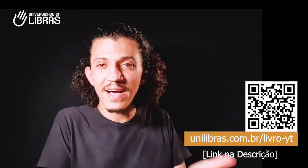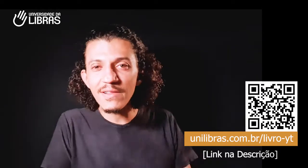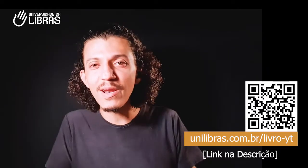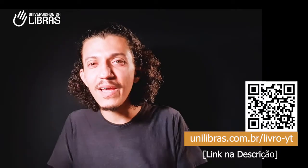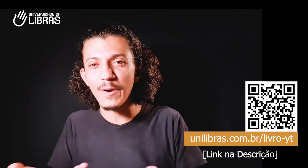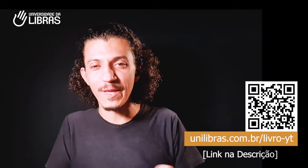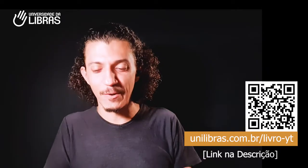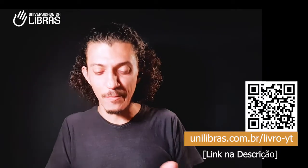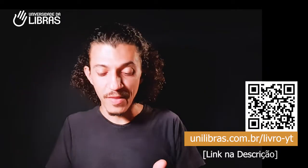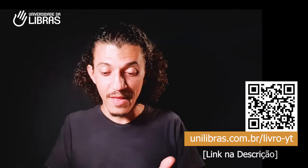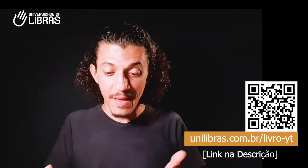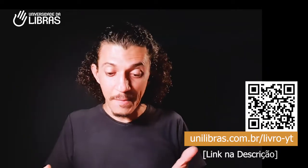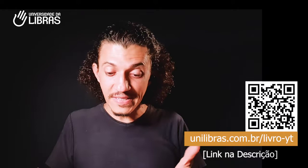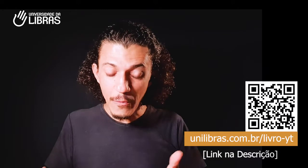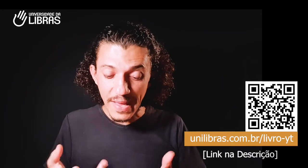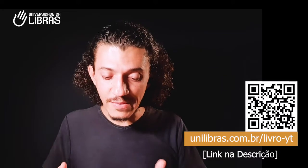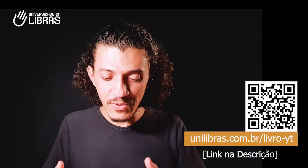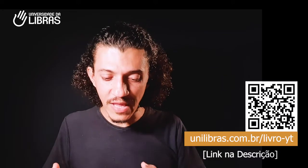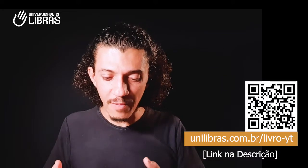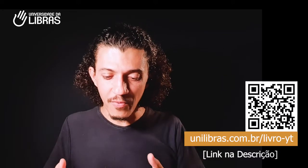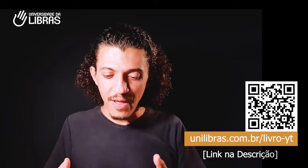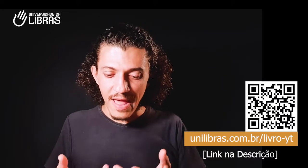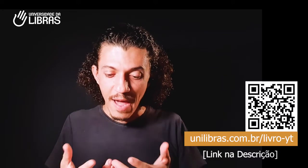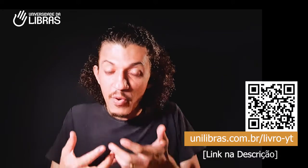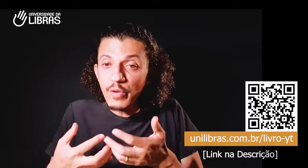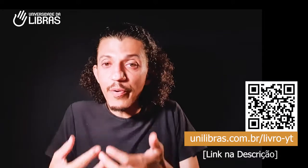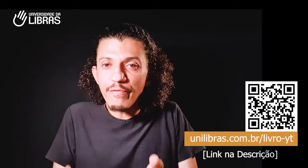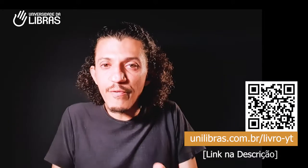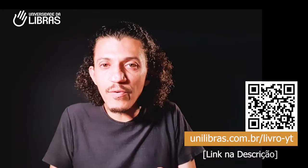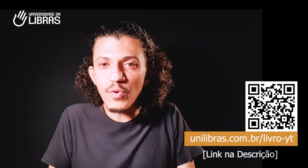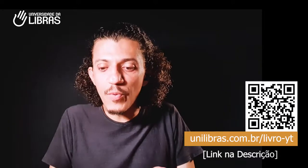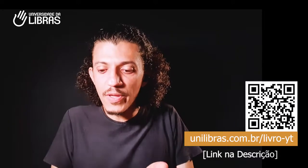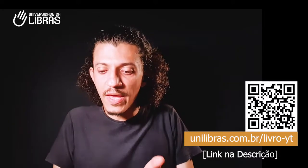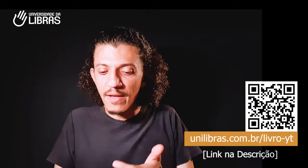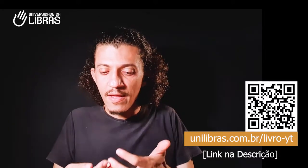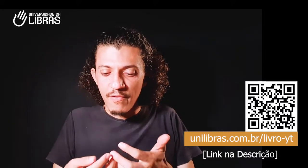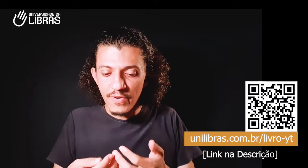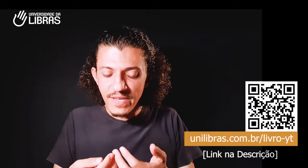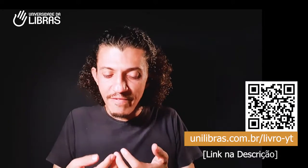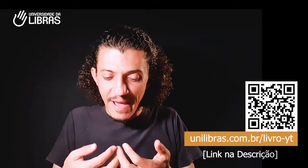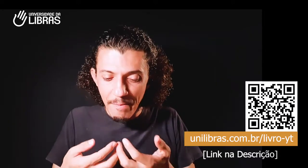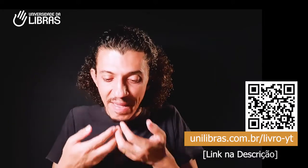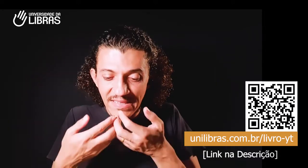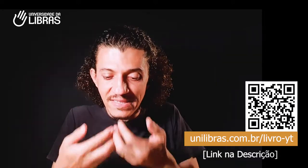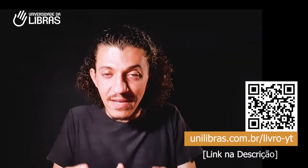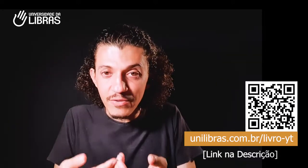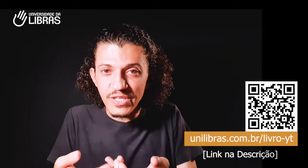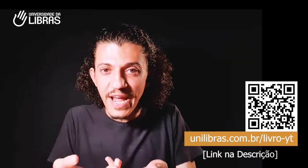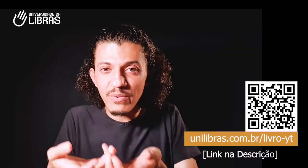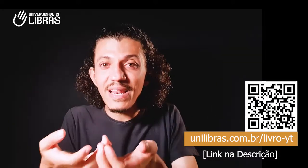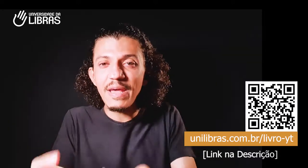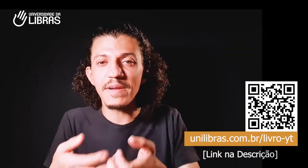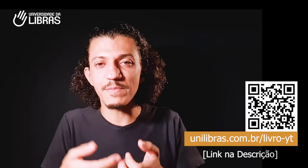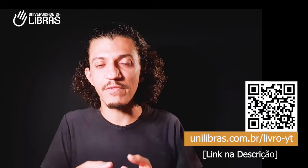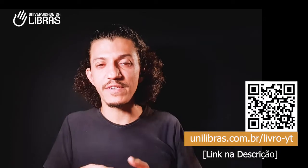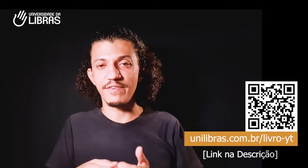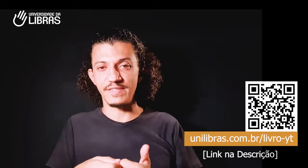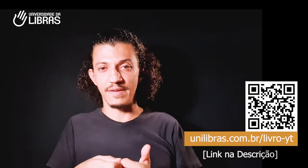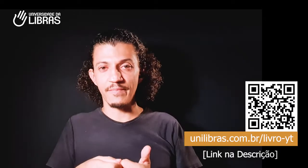tá brincando ali com aquilo mas ao mesmo tempo é muito profundo porque você vai pensando direto em libras para você